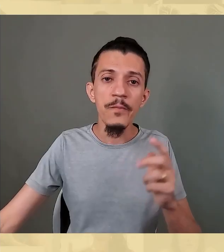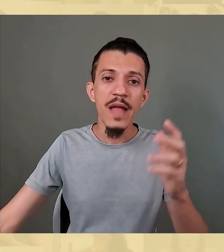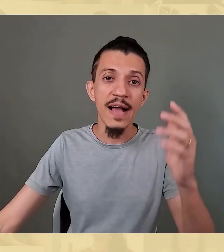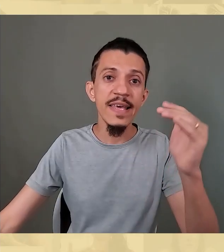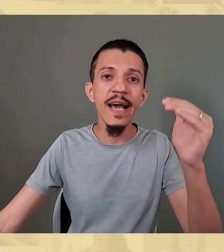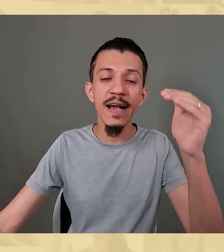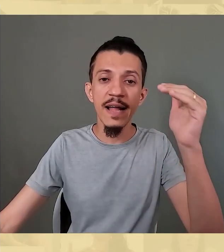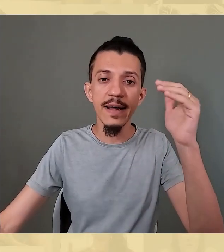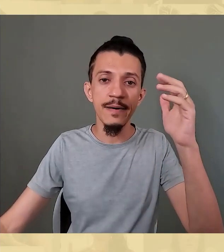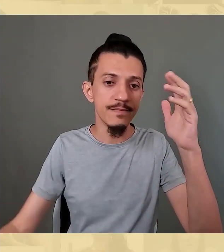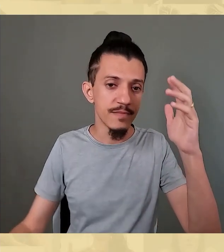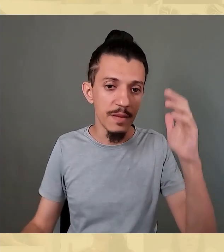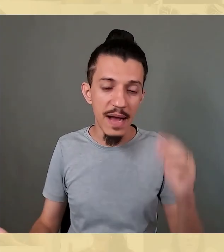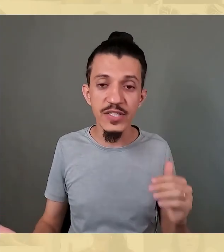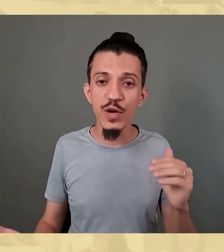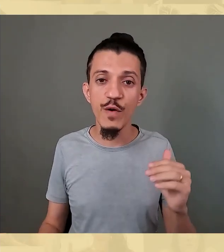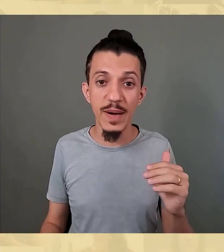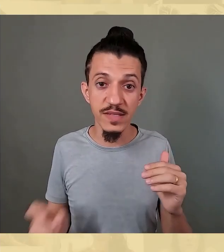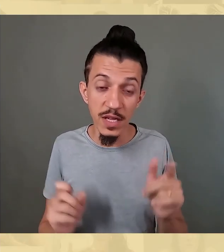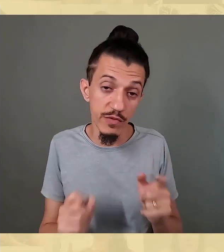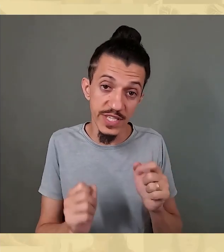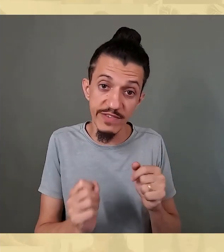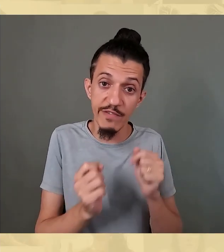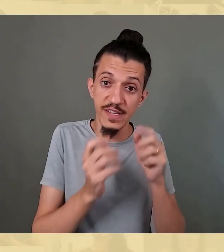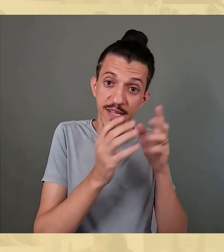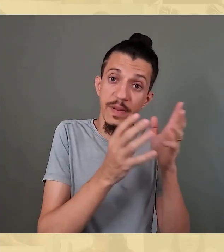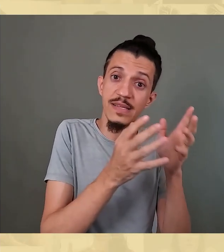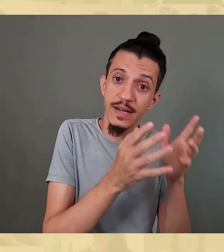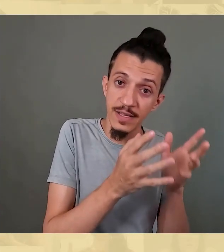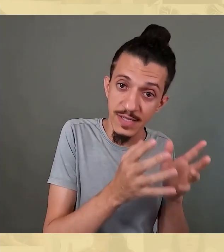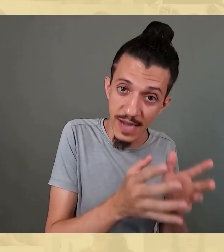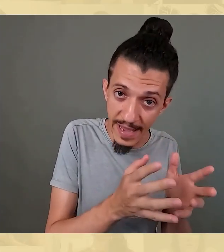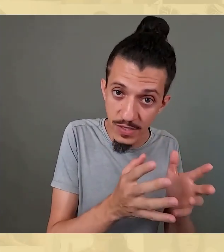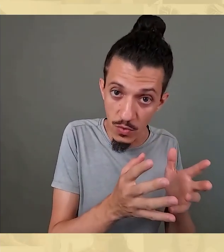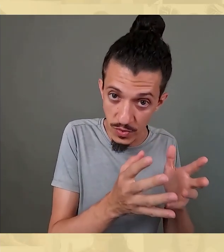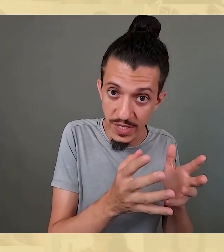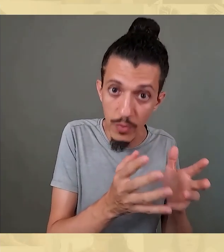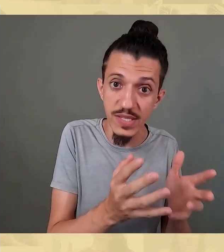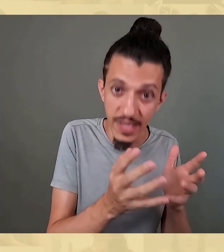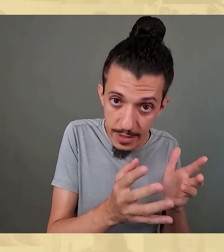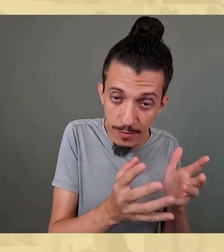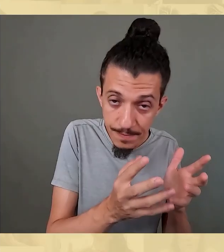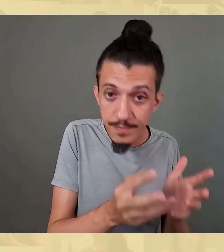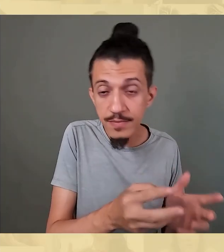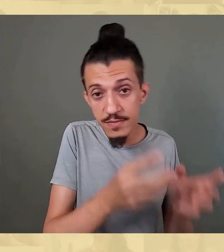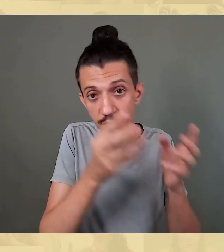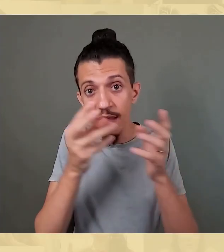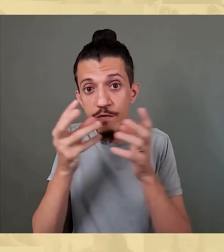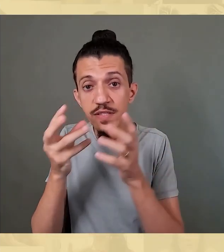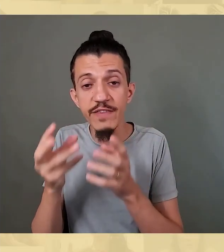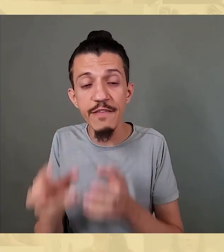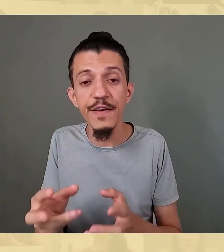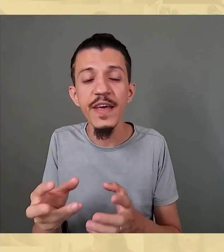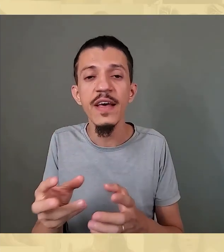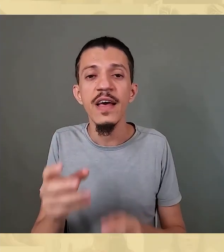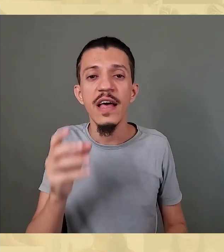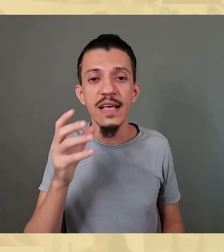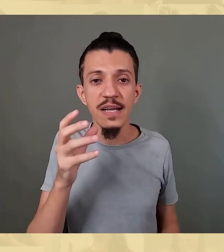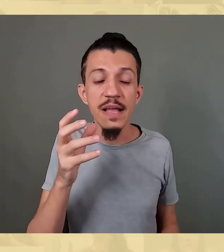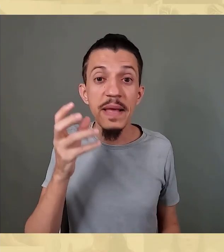Então, aqui a cada imagem que eu for passando, você vai ver sempre a escrita de sinais, com o sinal escrito. Você vai